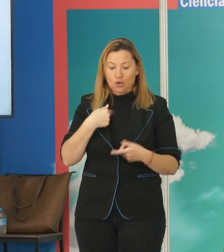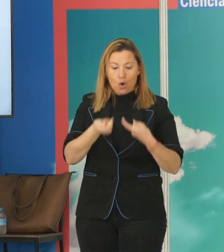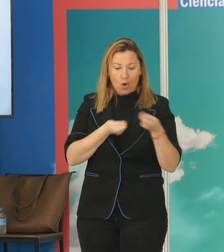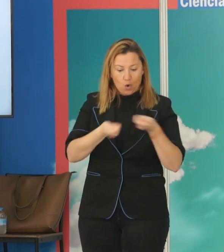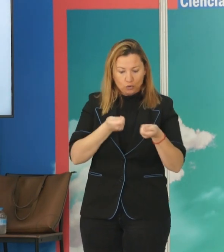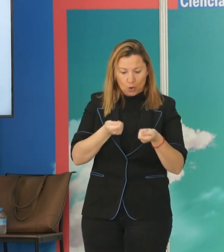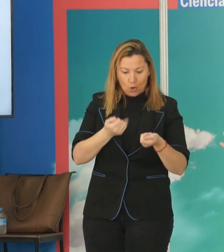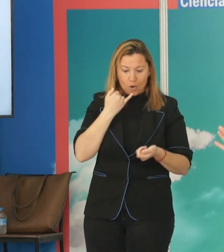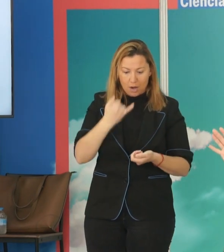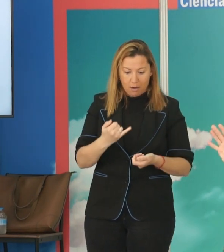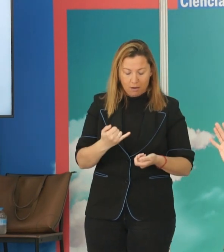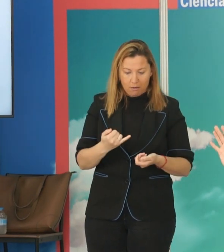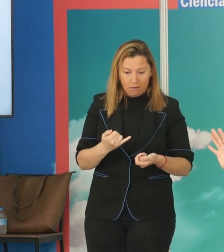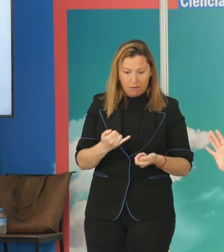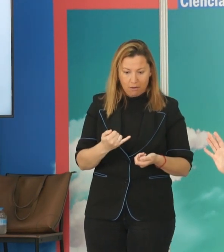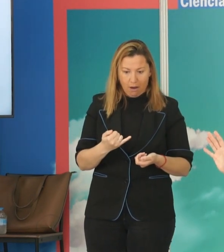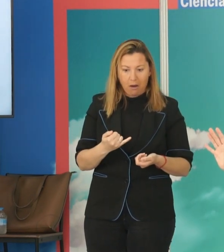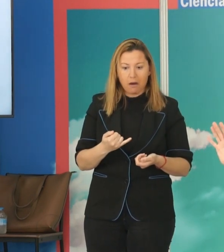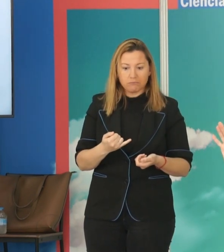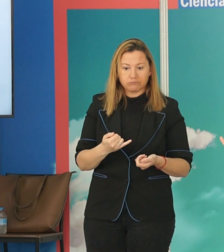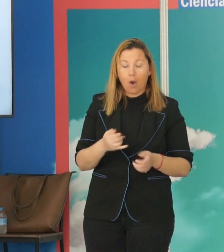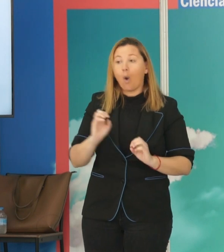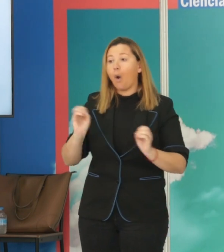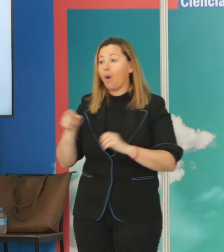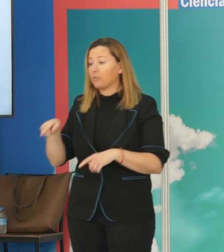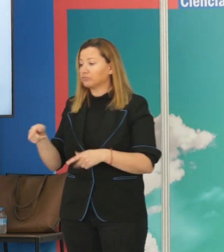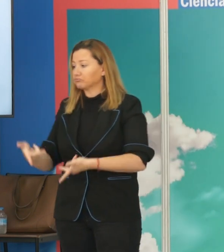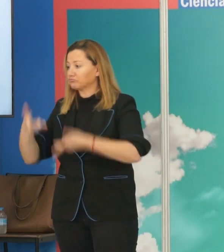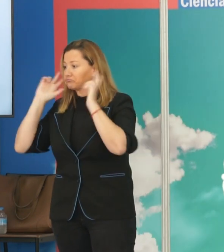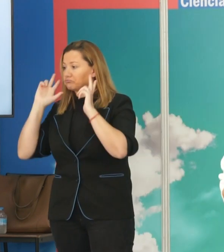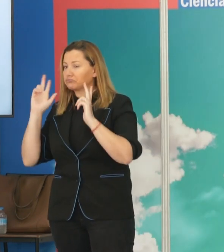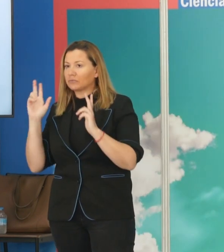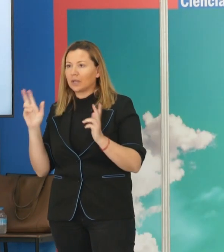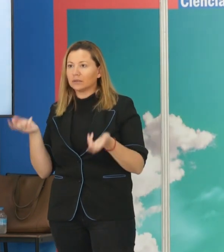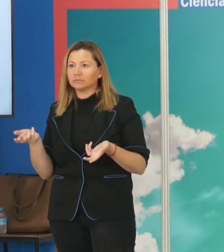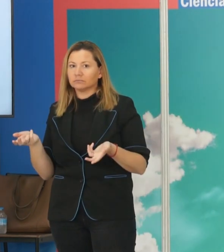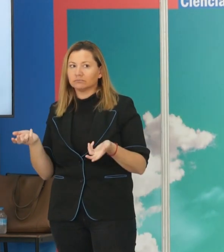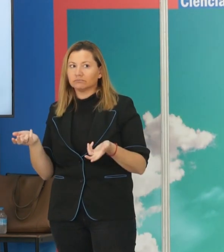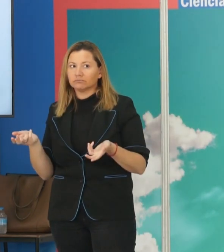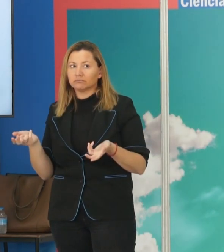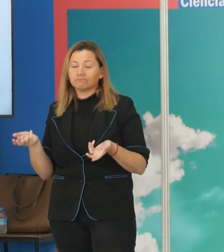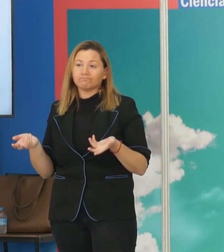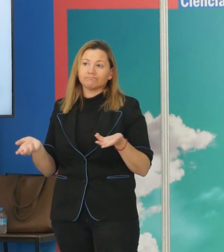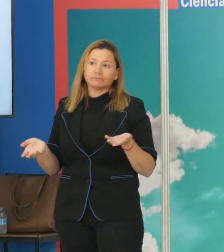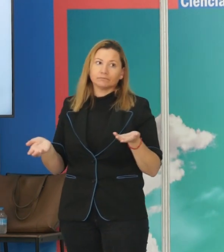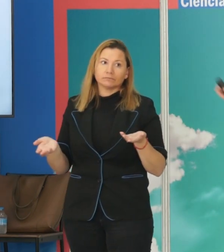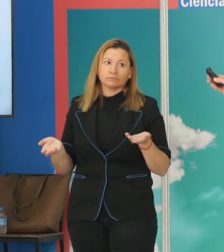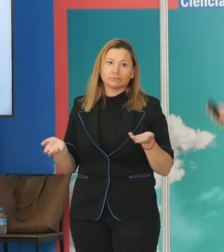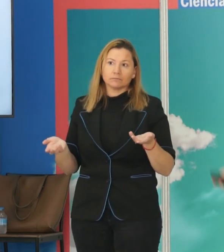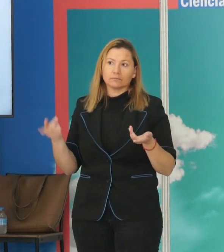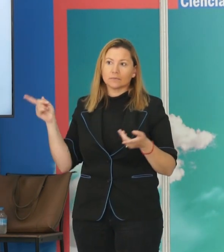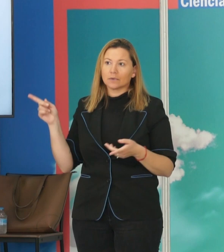obtengo energía o la dejo libre y tengo un pepinazo, ¿vale? Pues bien, Leo